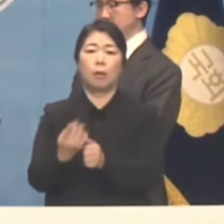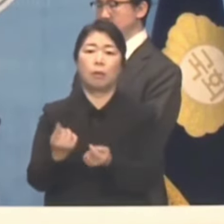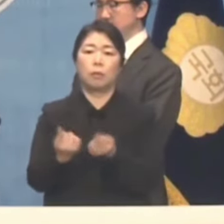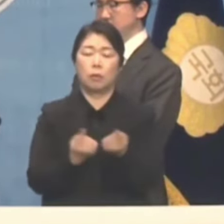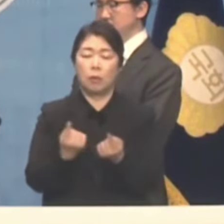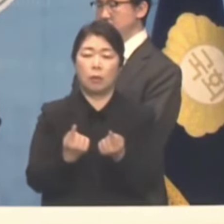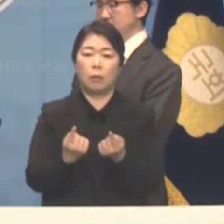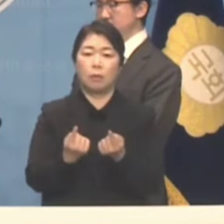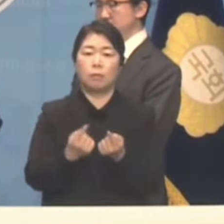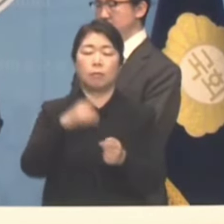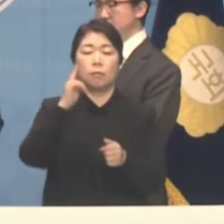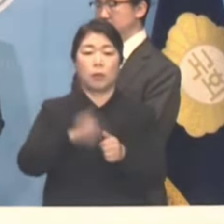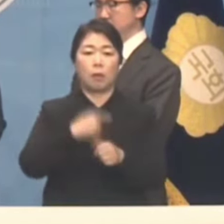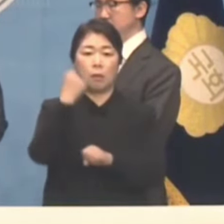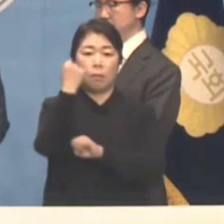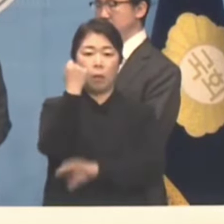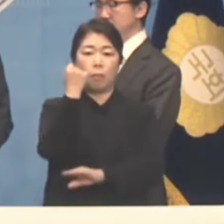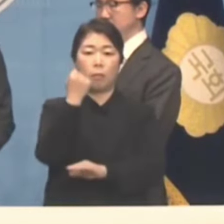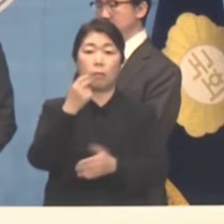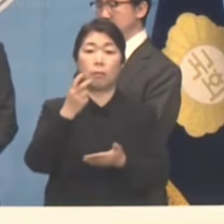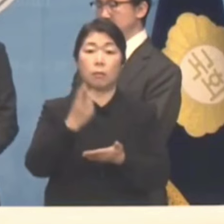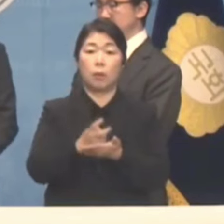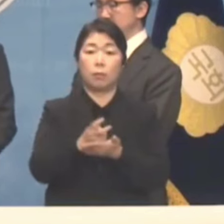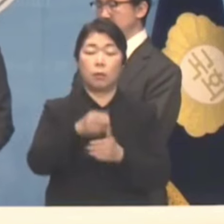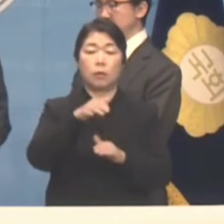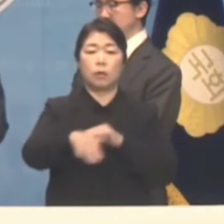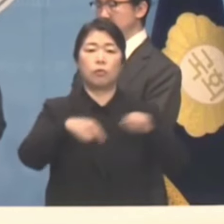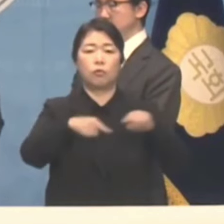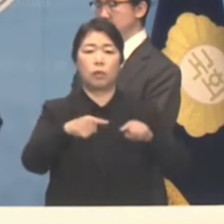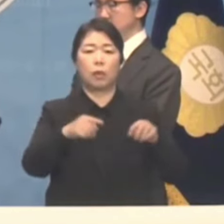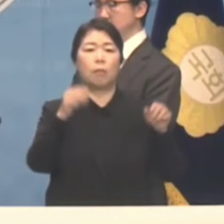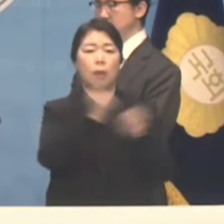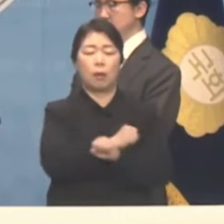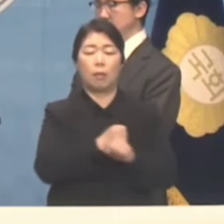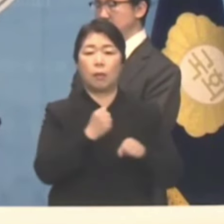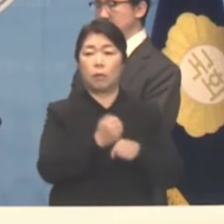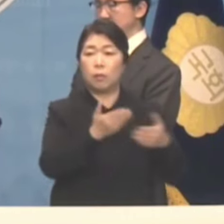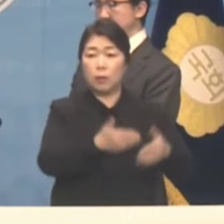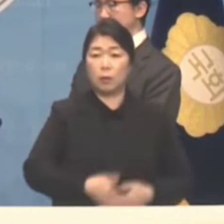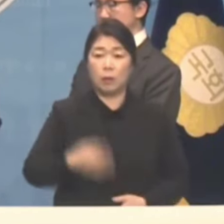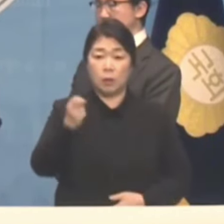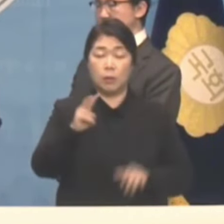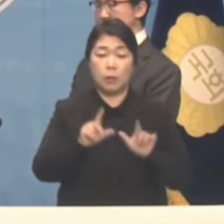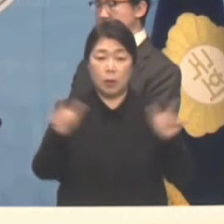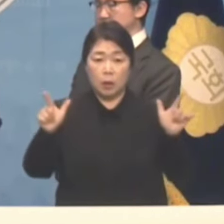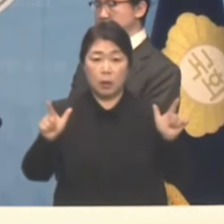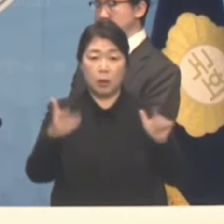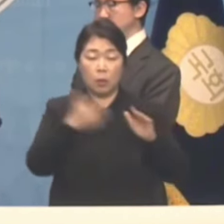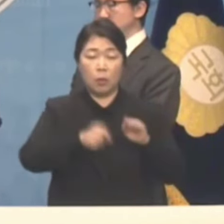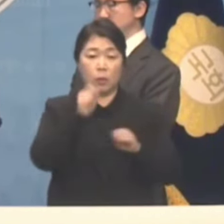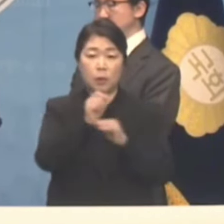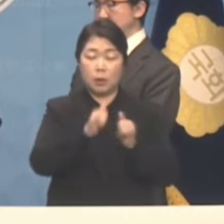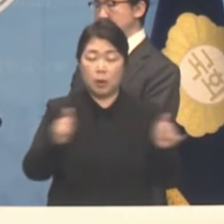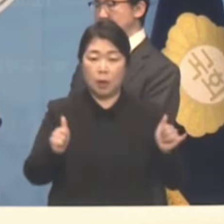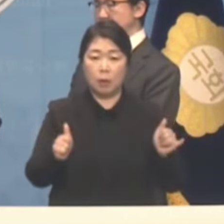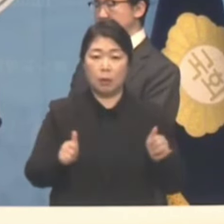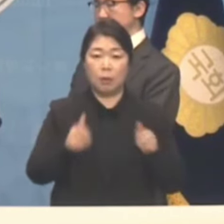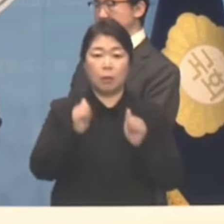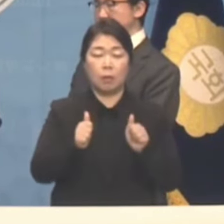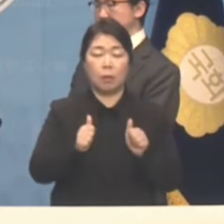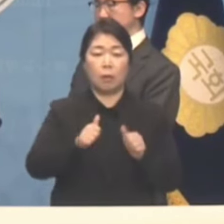무너뜨렸습니다 2020년 10월 이재명은 공직자 선거법 위반 파기 환송심에서